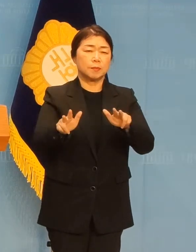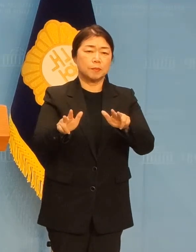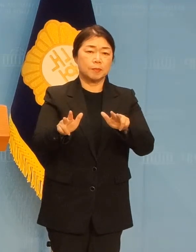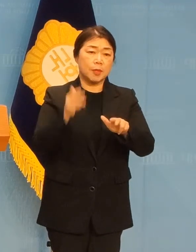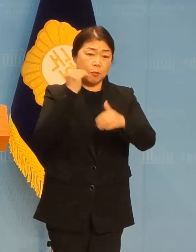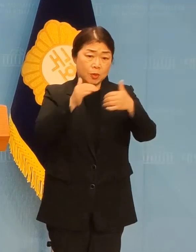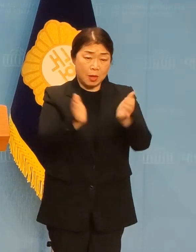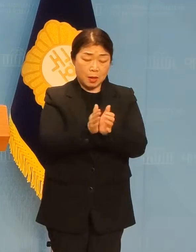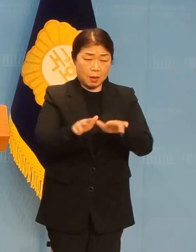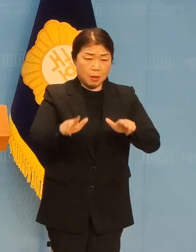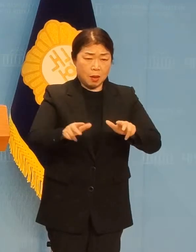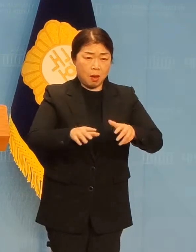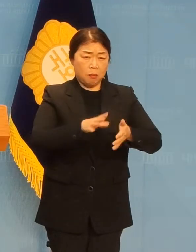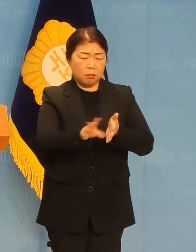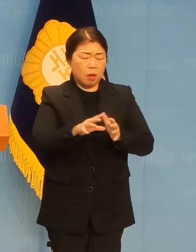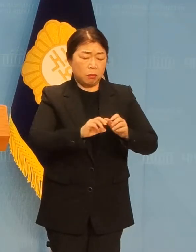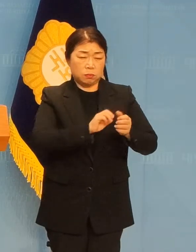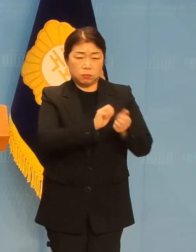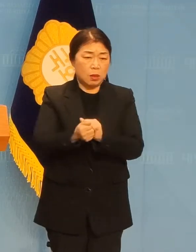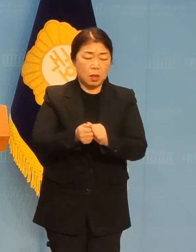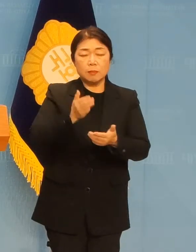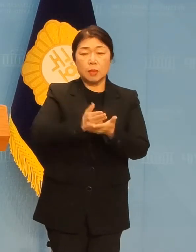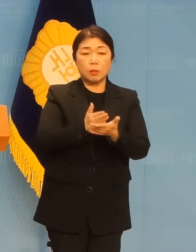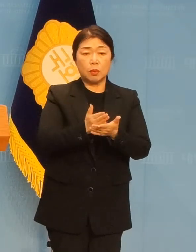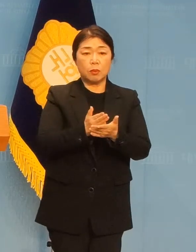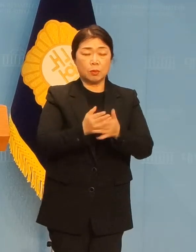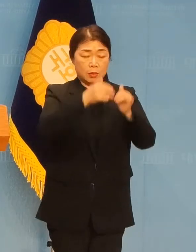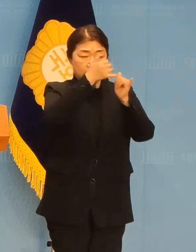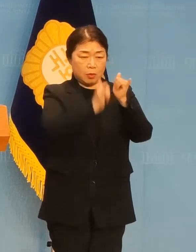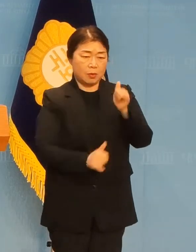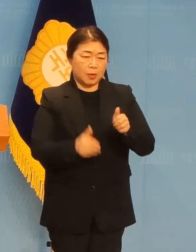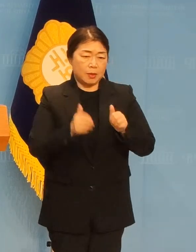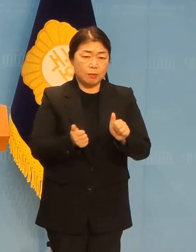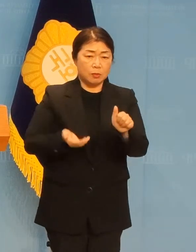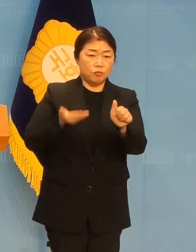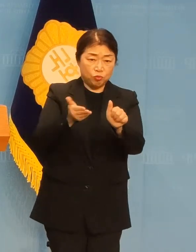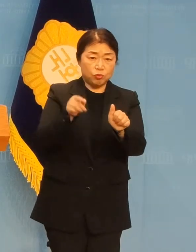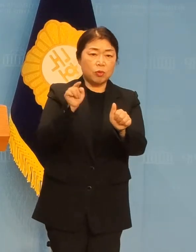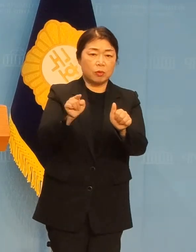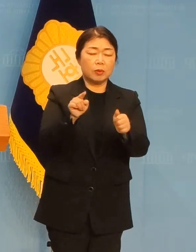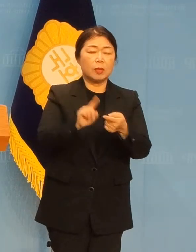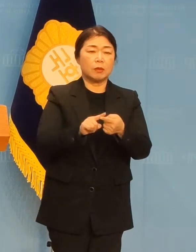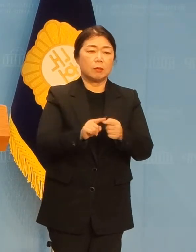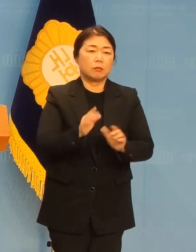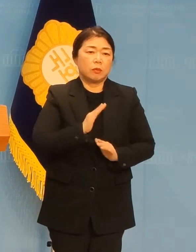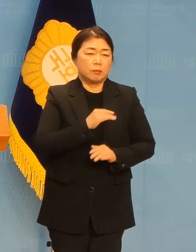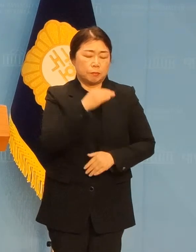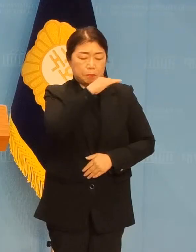폭거를 중단하고 역사의 준엄한 심판을 두려워해야 할 것입니다.